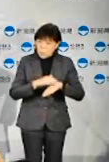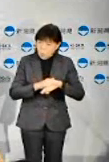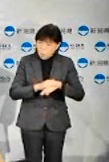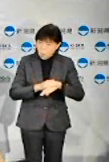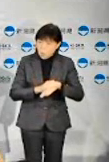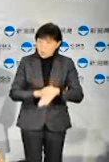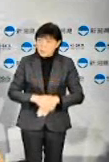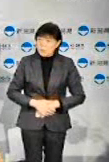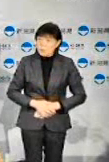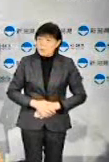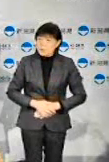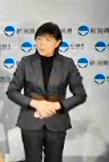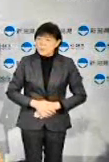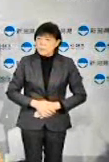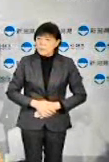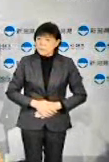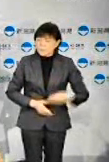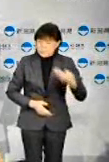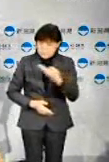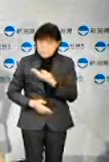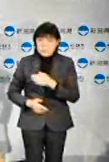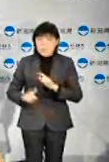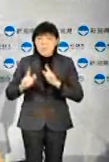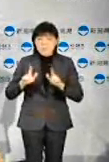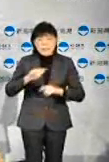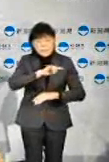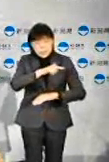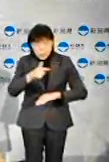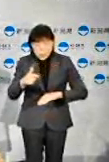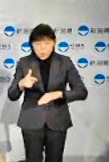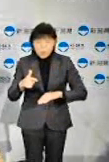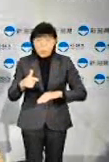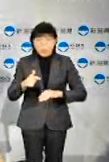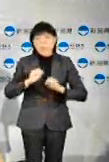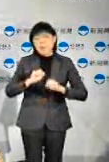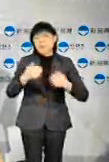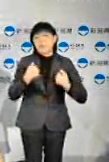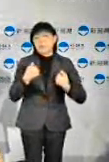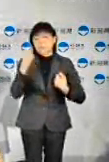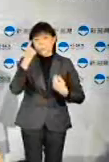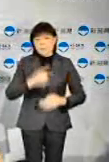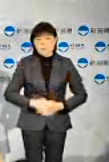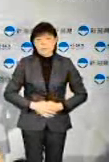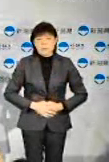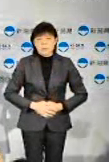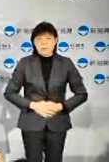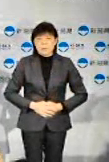まあ、機運の醸成って一口に言っても、まあ、いろんなことをやらないとダメだと思ってますけど、はい、